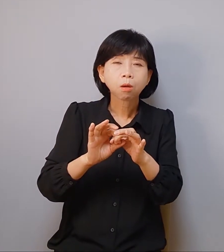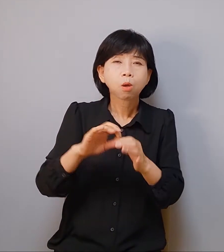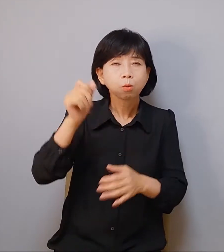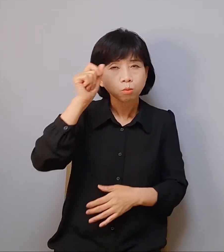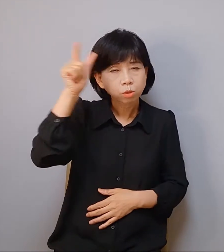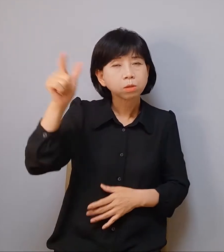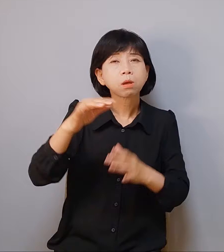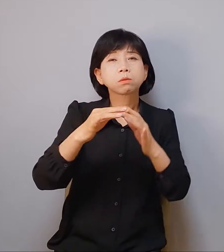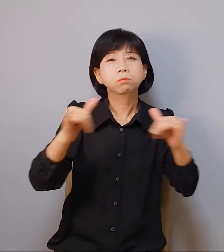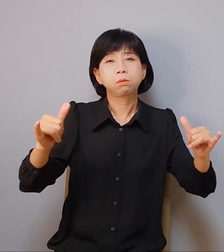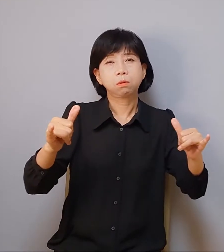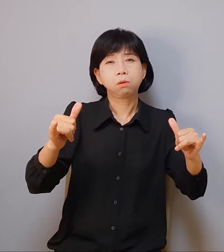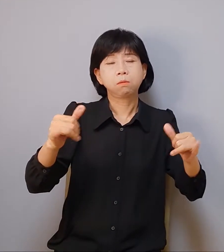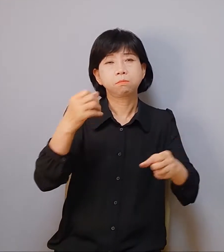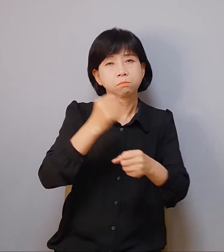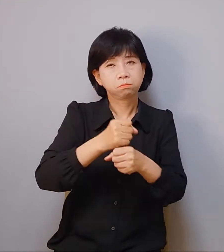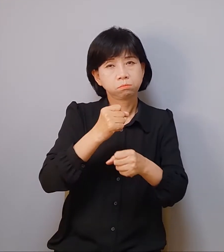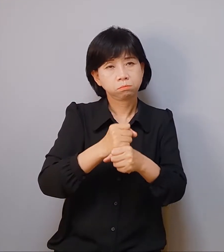있습니다.